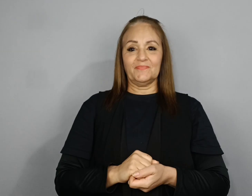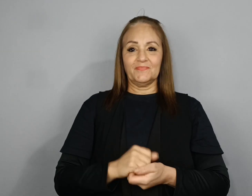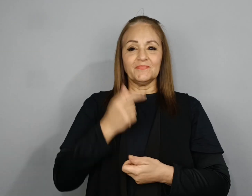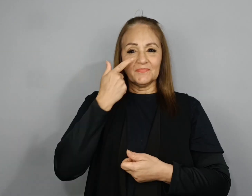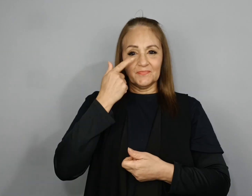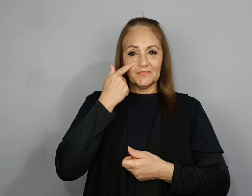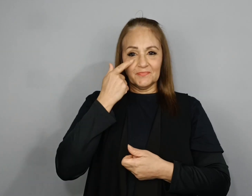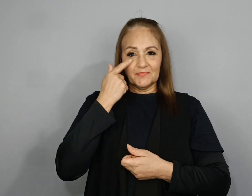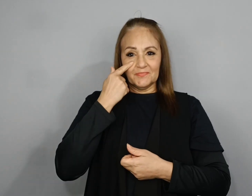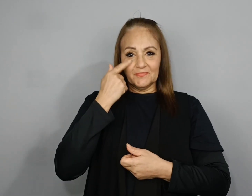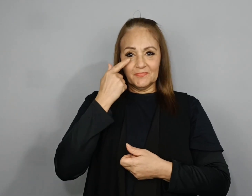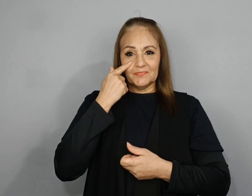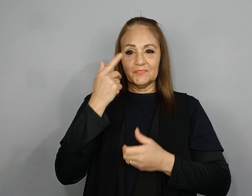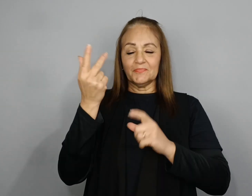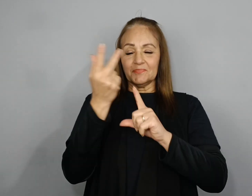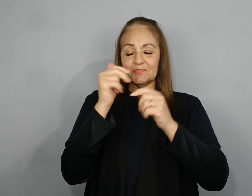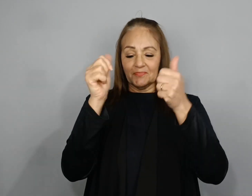Verificar imagem abaixo.